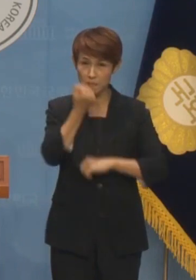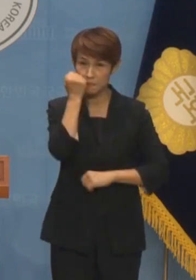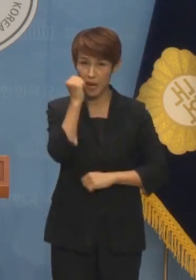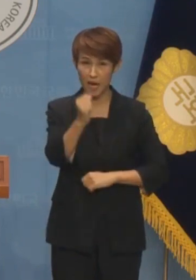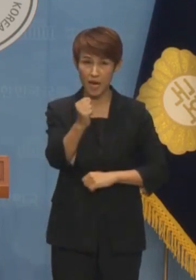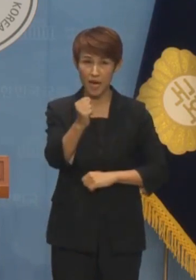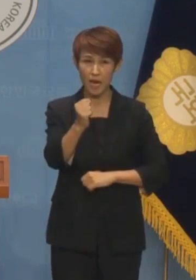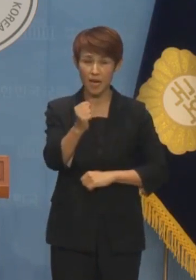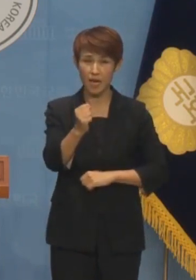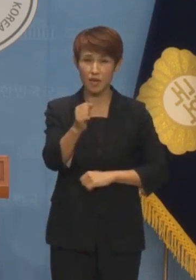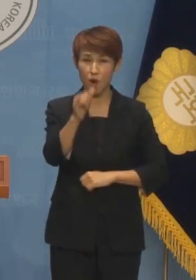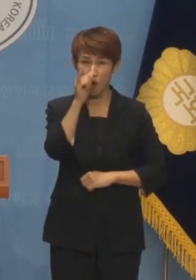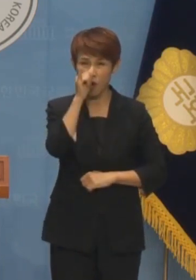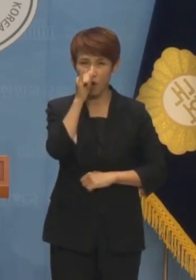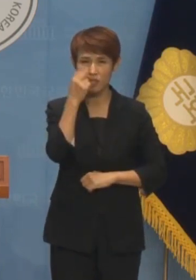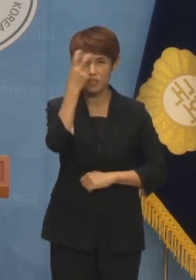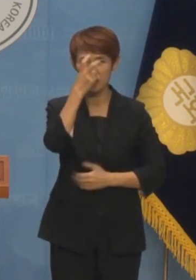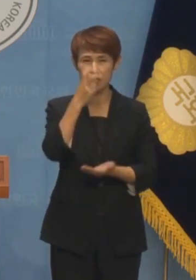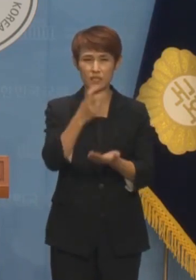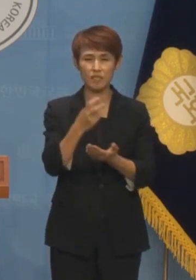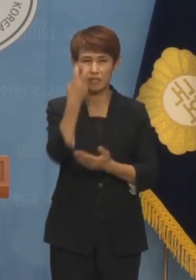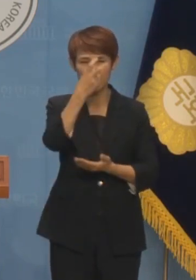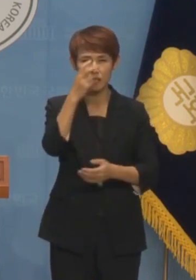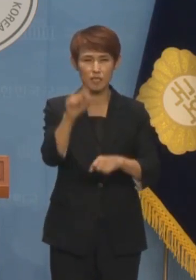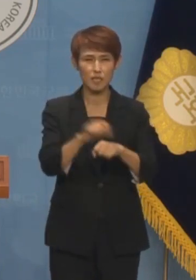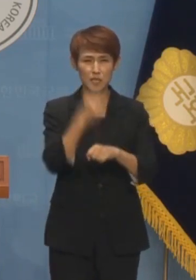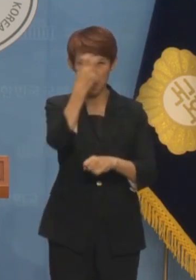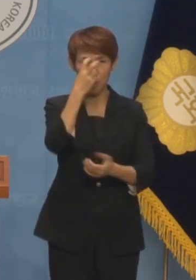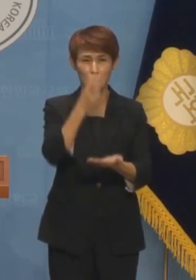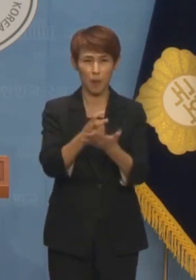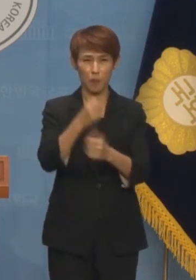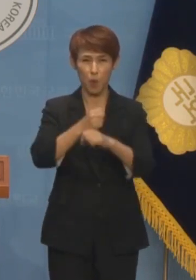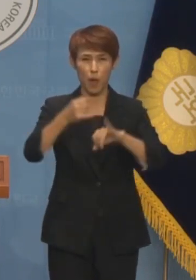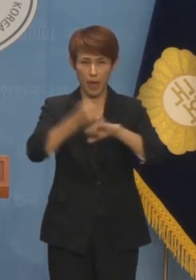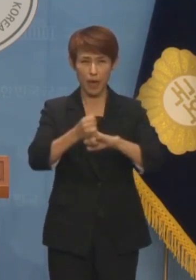대한 국민적 요구만 걷잡을 수 없이 커질 것입니다.